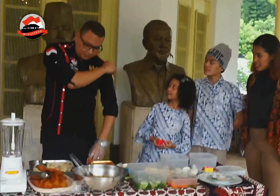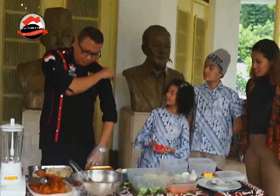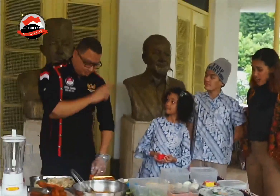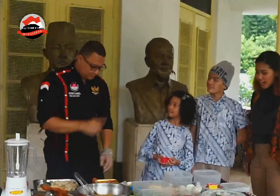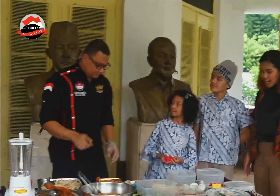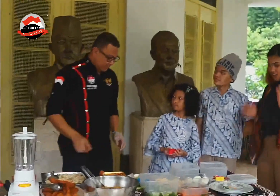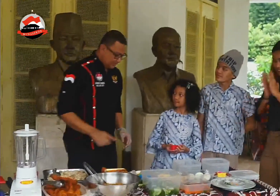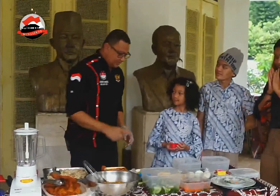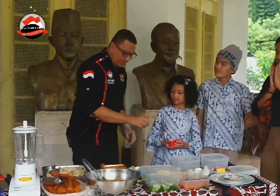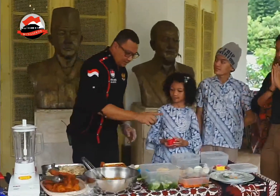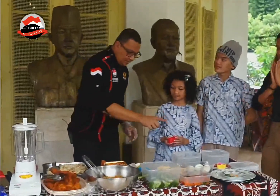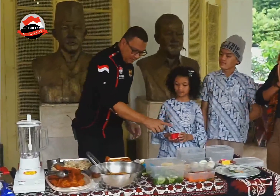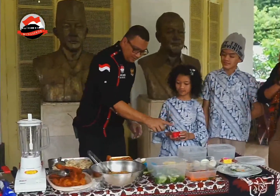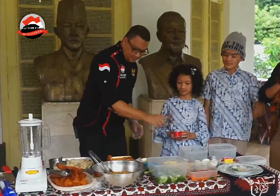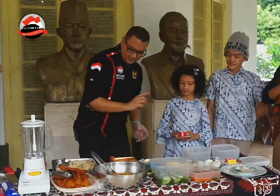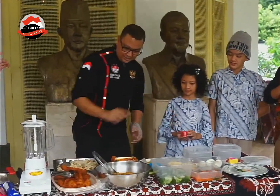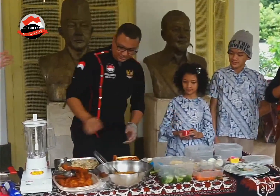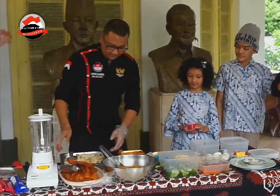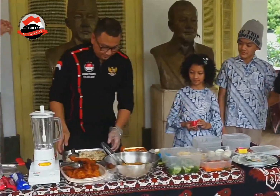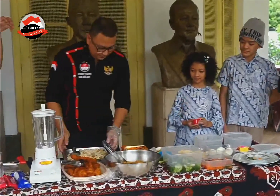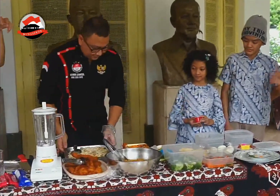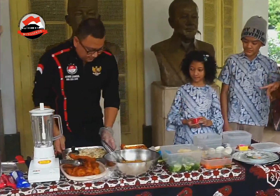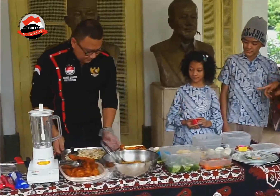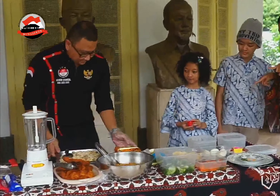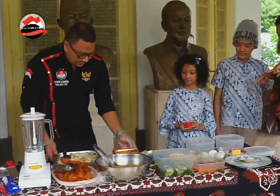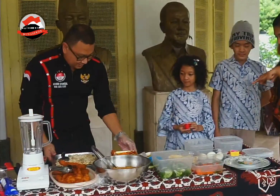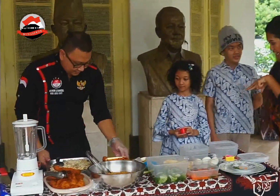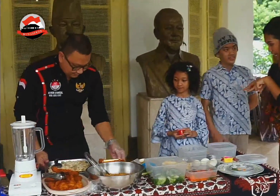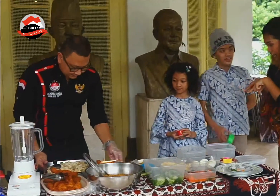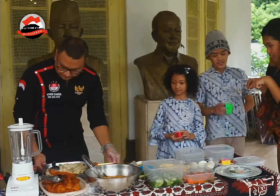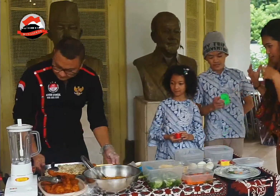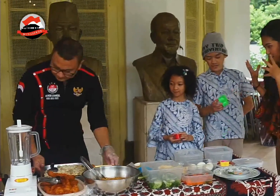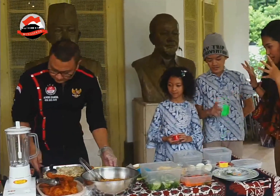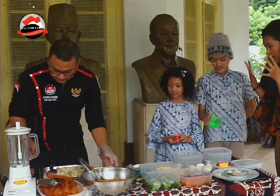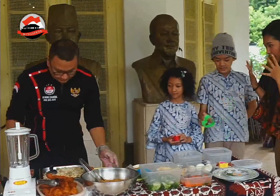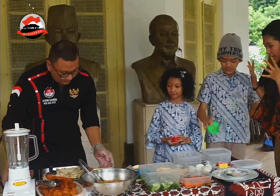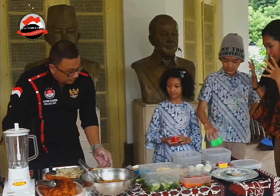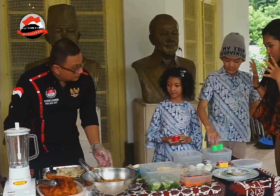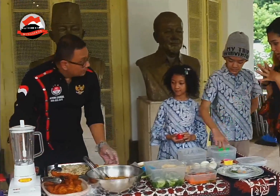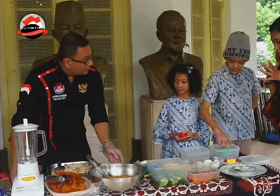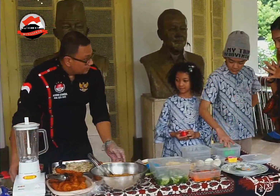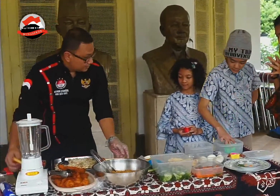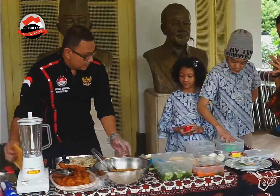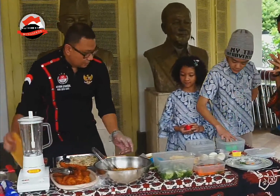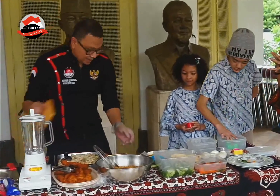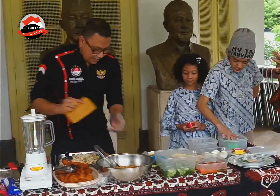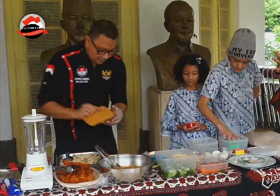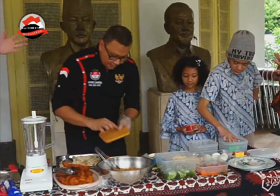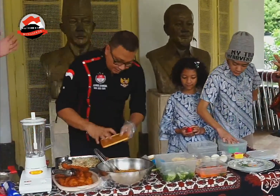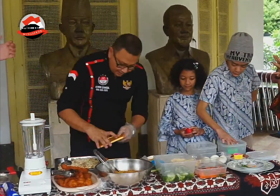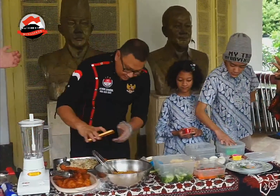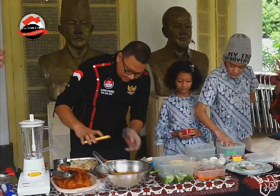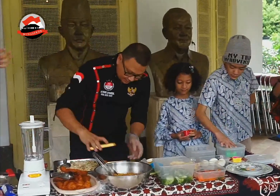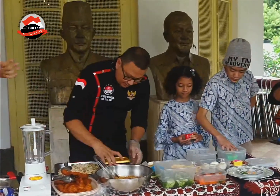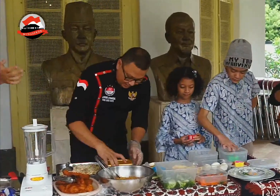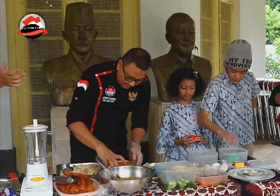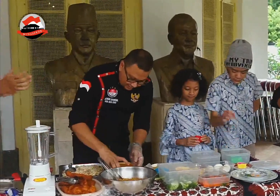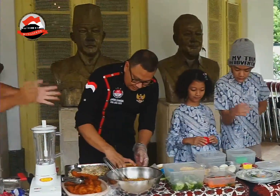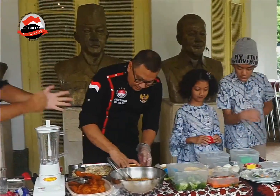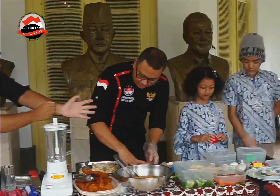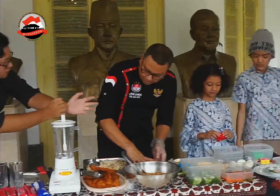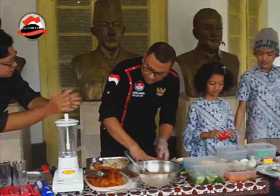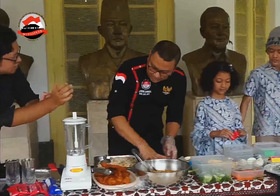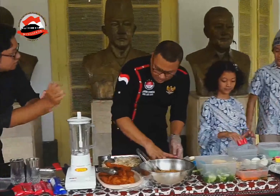dulu. Oke, yuk. Nasinya taruh di ayo, sini. Kita pakai ini kali ya, Chef. Pakai sarung tangan dulu. Sarung tangan, boleh. Ya,